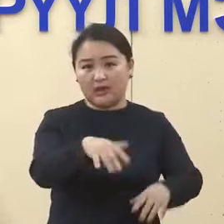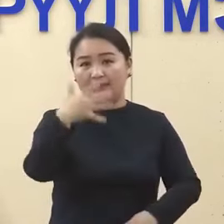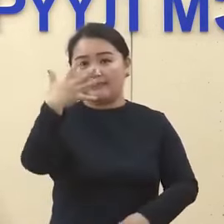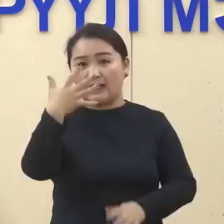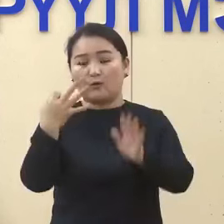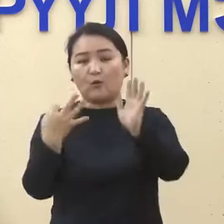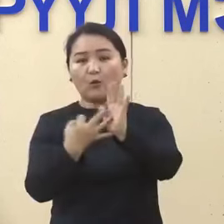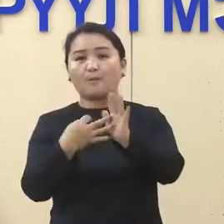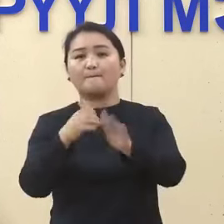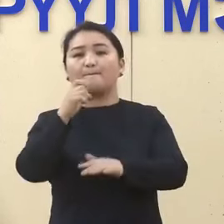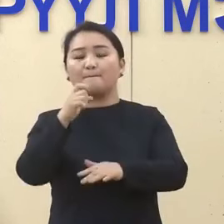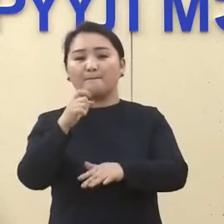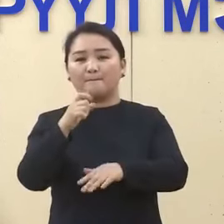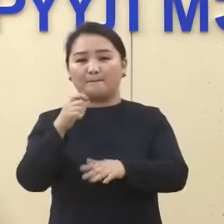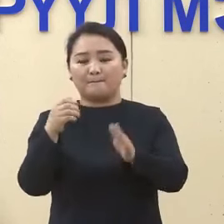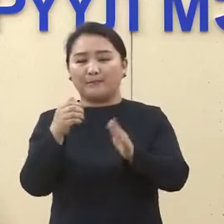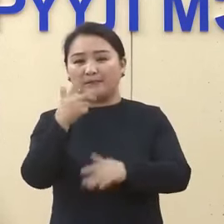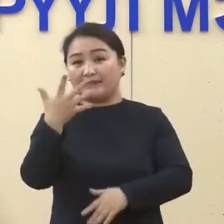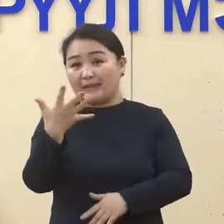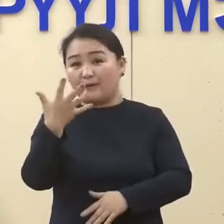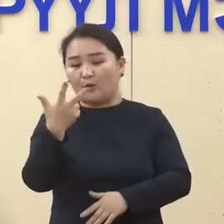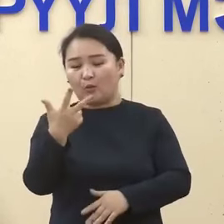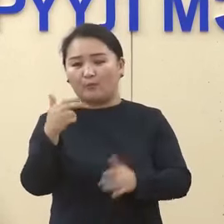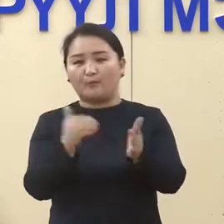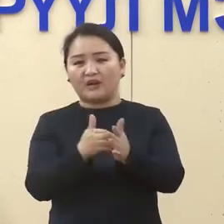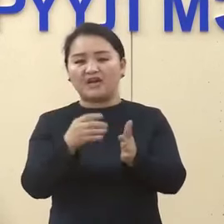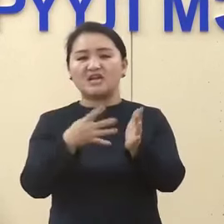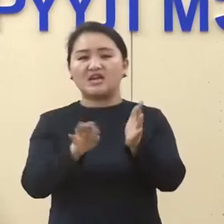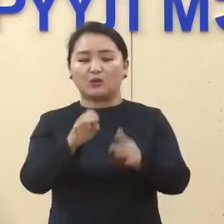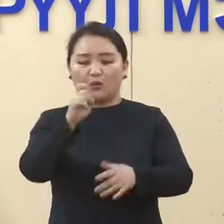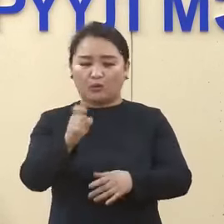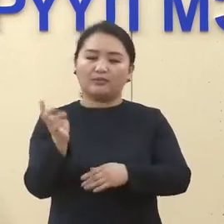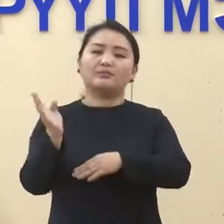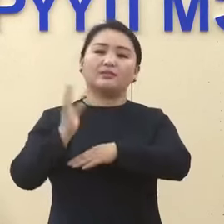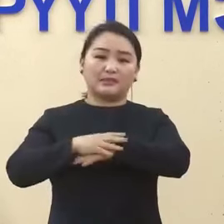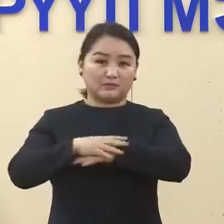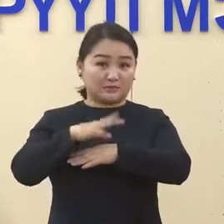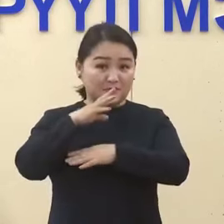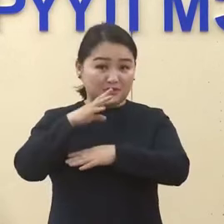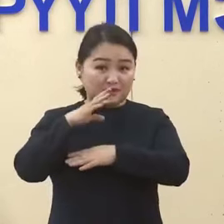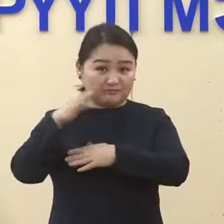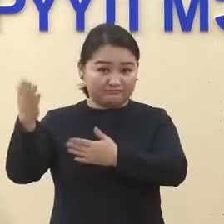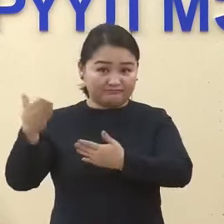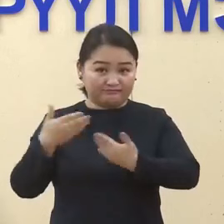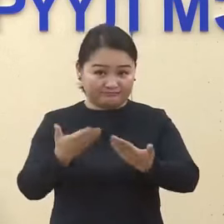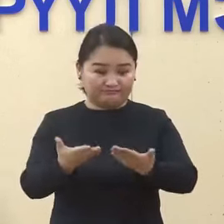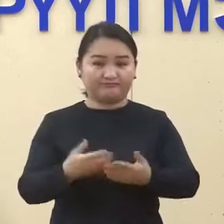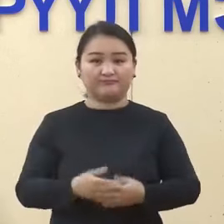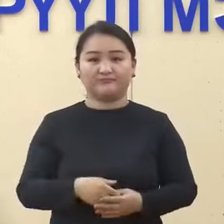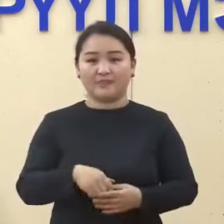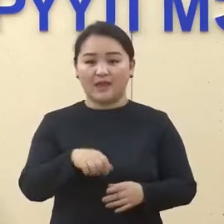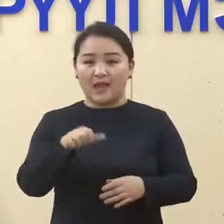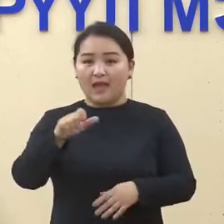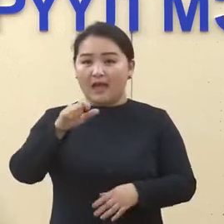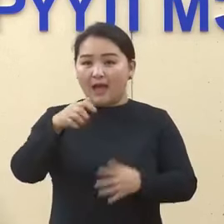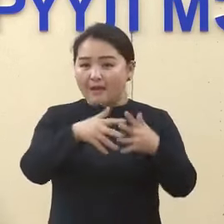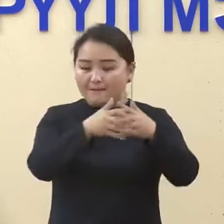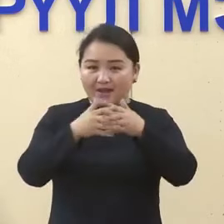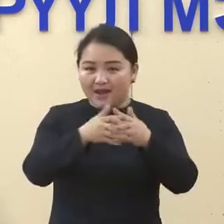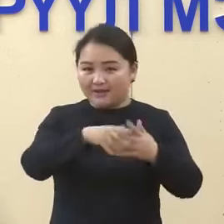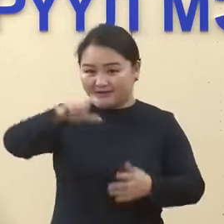53,190 хүн одоо насарсан гэсэн ийм одоо өнөөдрийн мэдээлэл байна. За ингээд өвчлийн голомт бас Америкийн нэгдсэн улс, Итали,